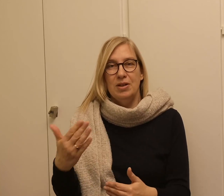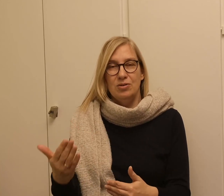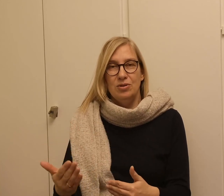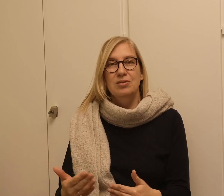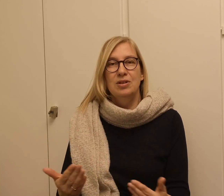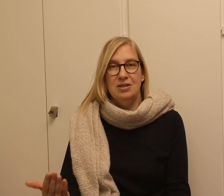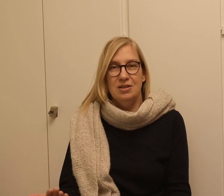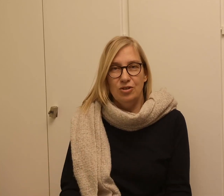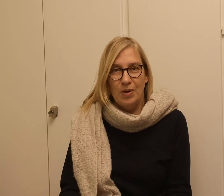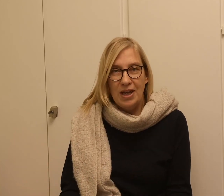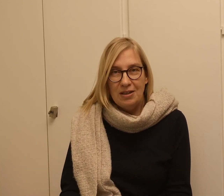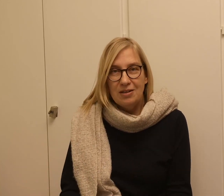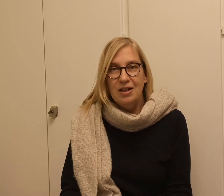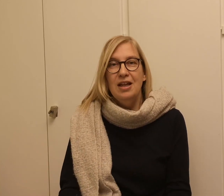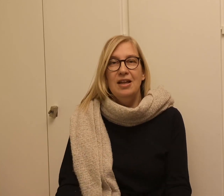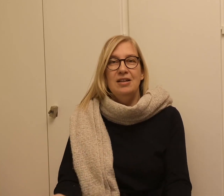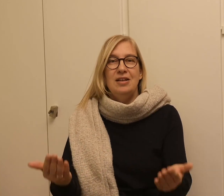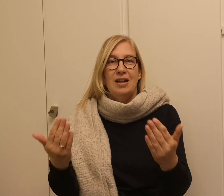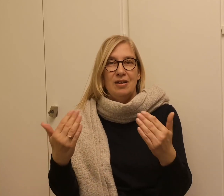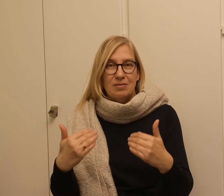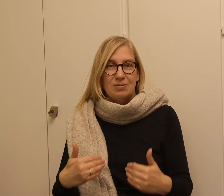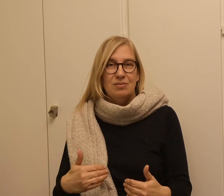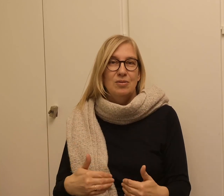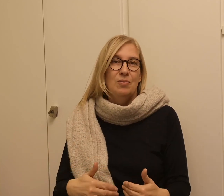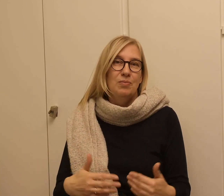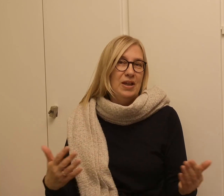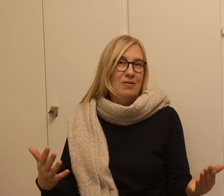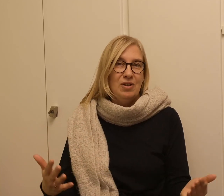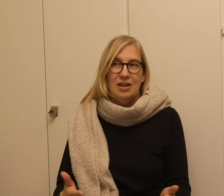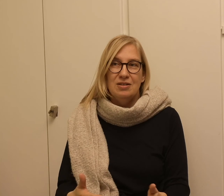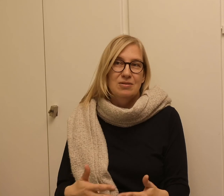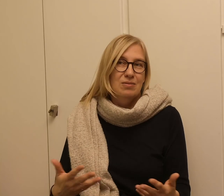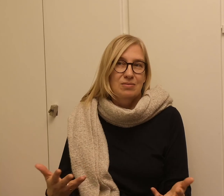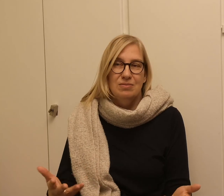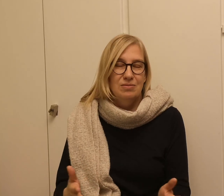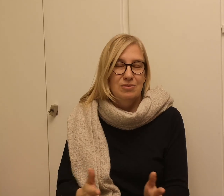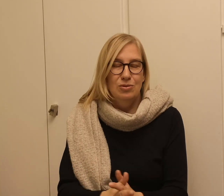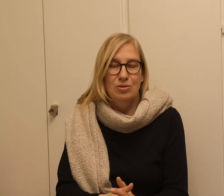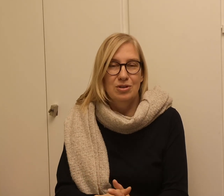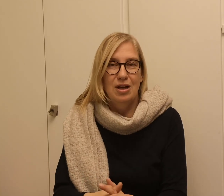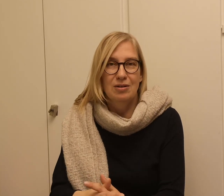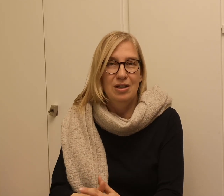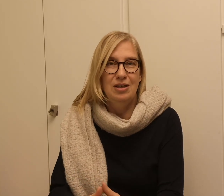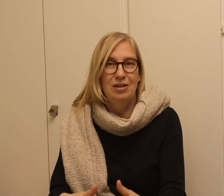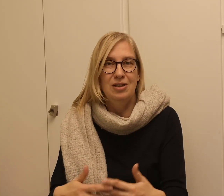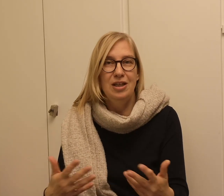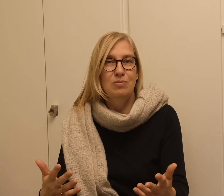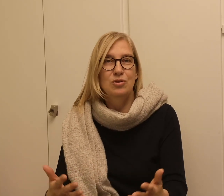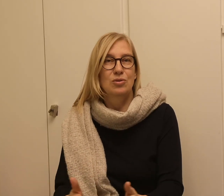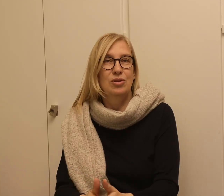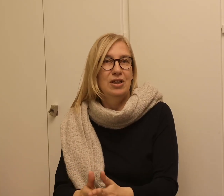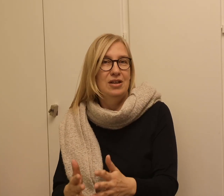Person ist das entsprechend, dann bringen wir das sozusagen in die Teams oder in die